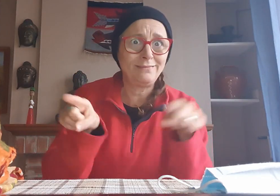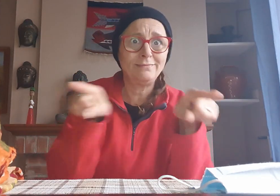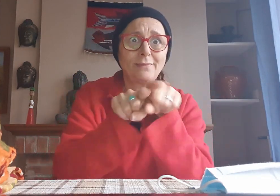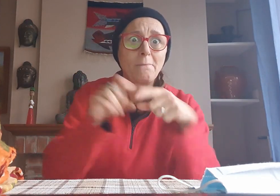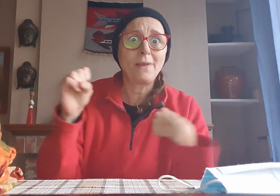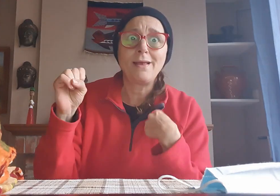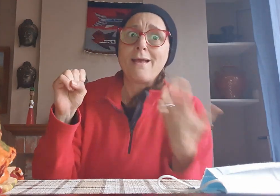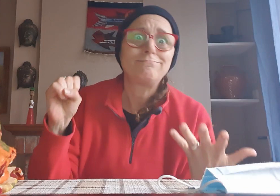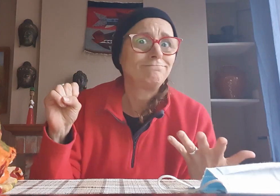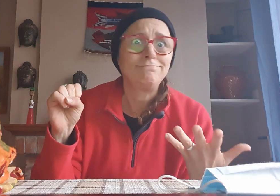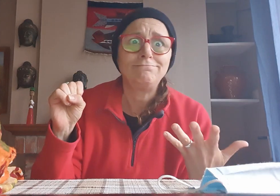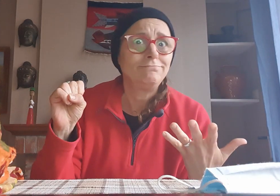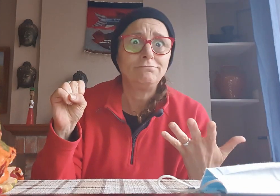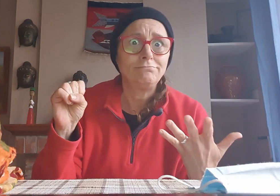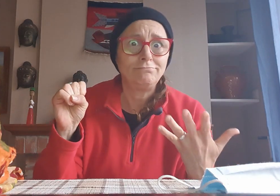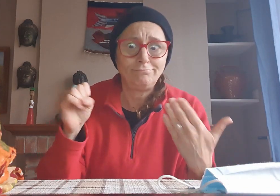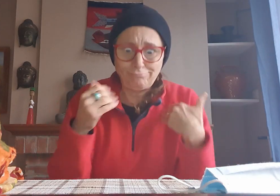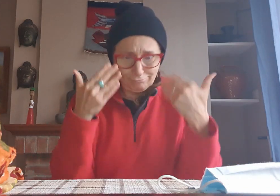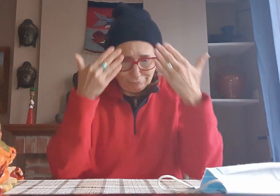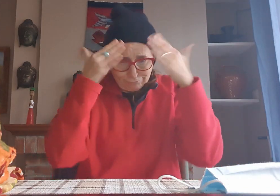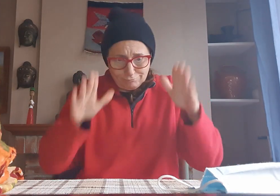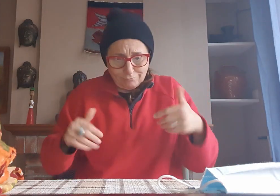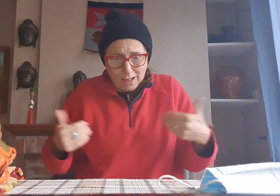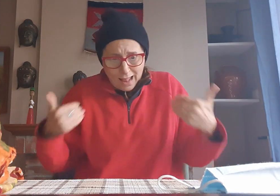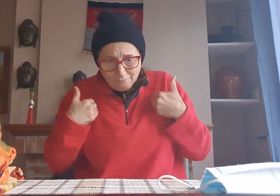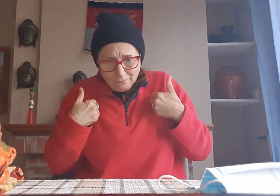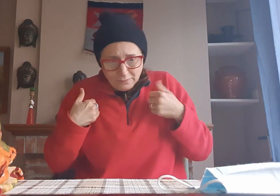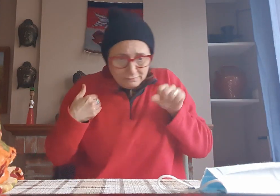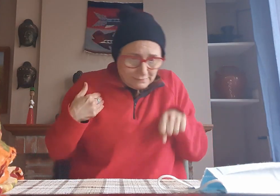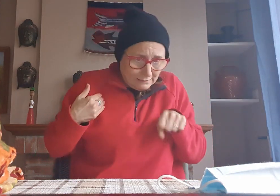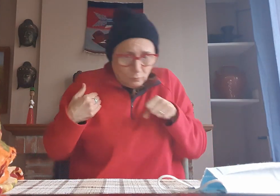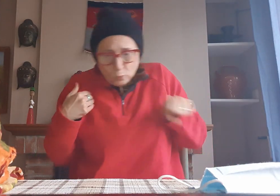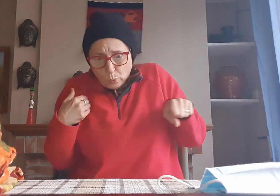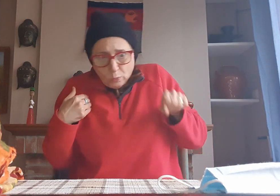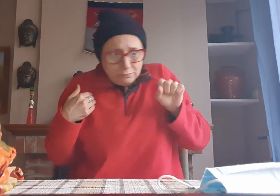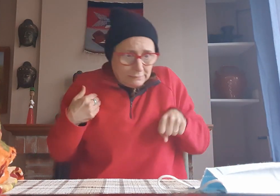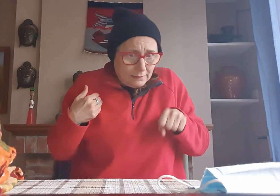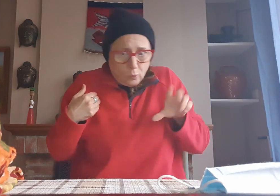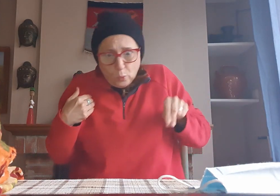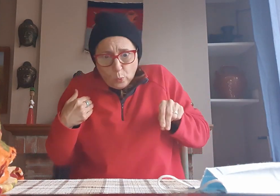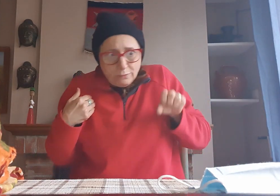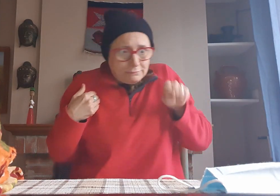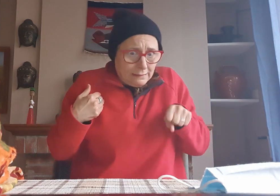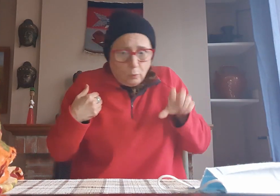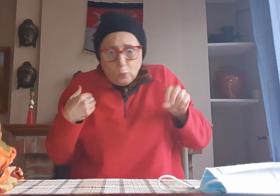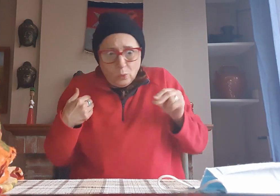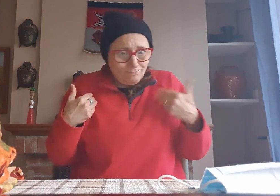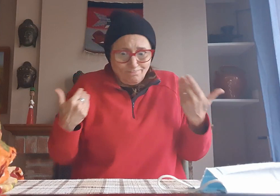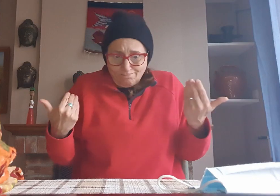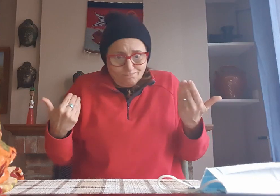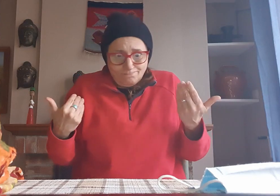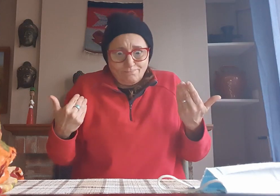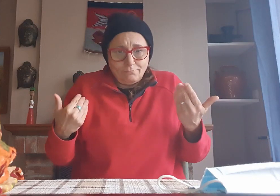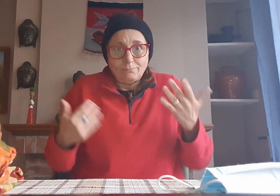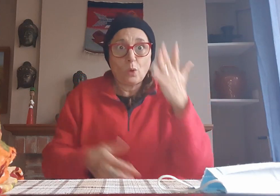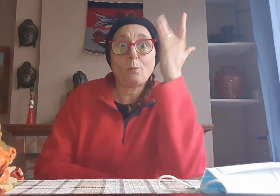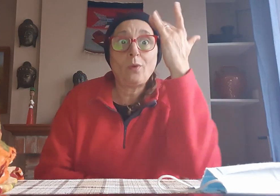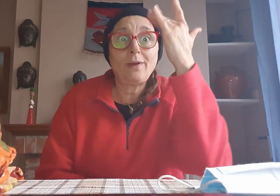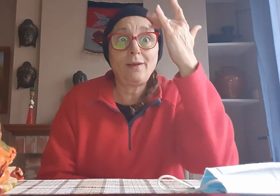acabaría cediendo, pero es que encima nos ha dado el ático. No me lo puedo creer. Gracias por confiar en